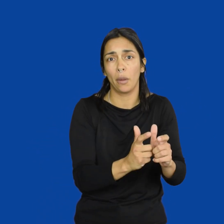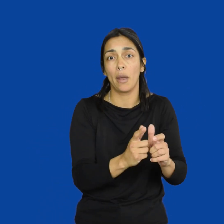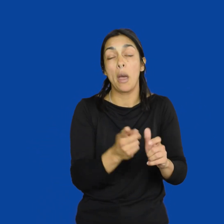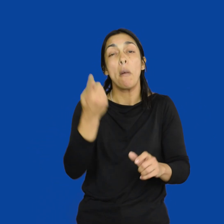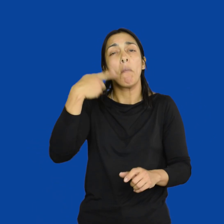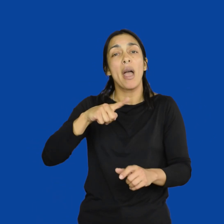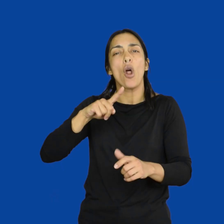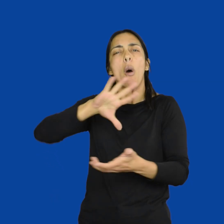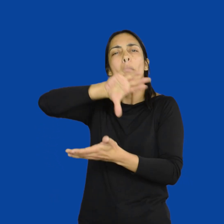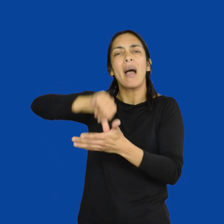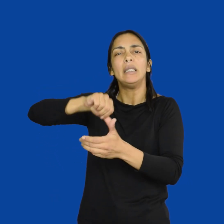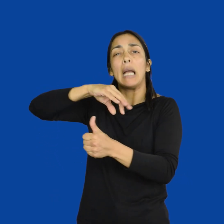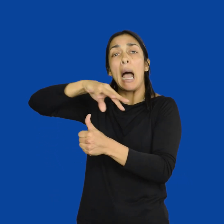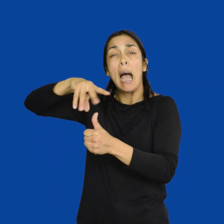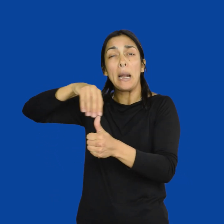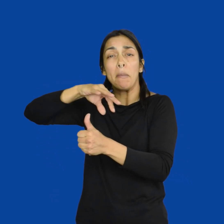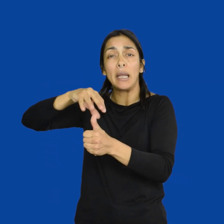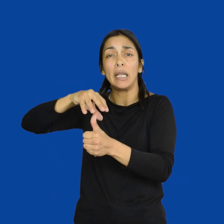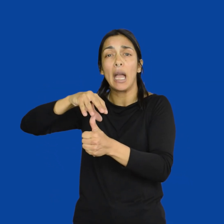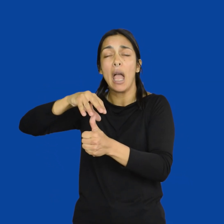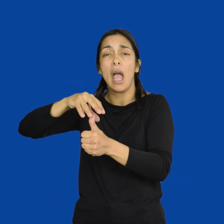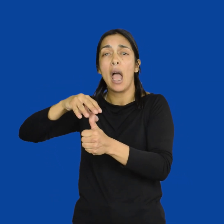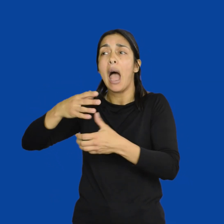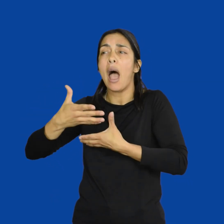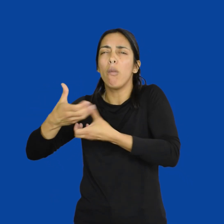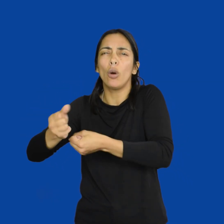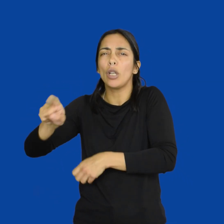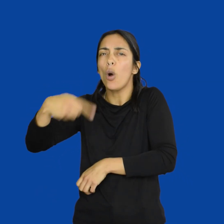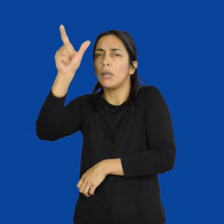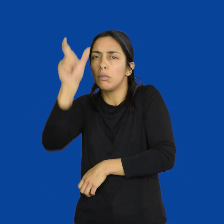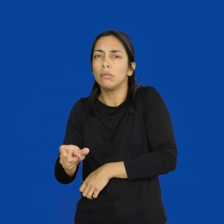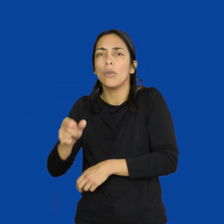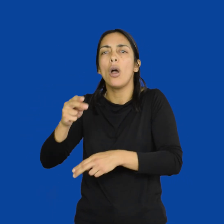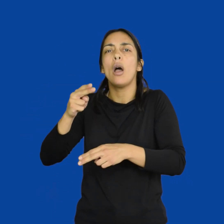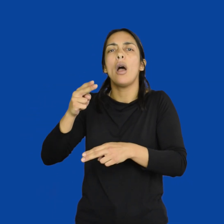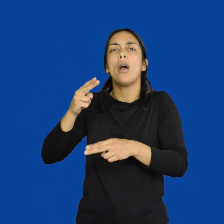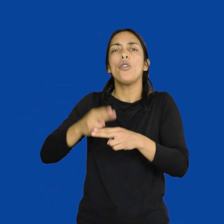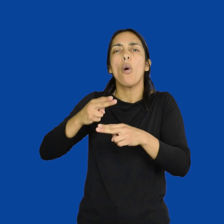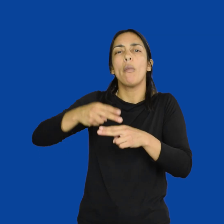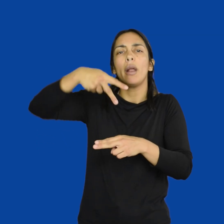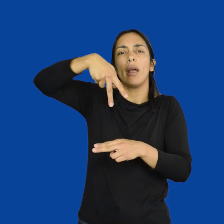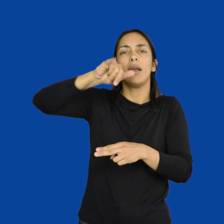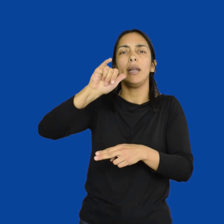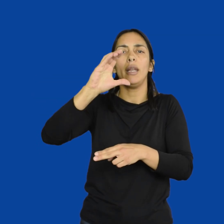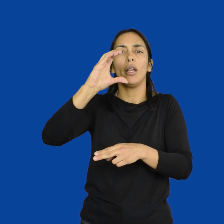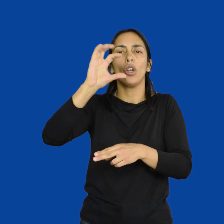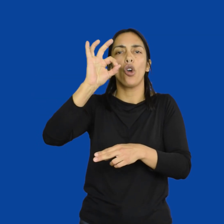Armenia, de opinión discrepante a la de sus vecinos, optó por la Triple Entente, apoyando al zar Nicolás II